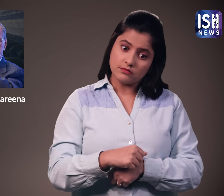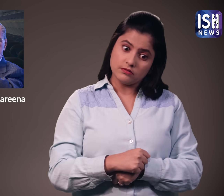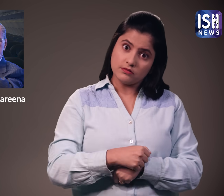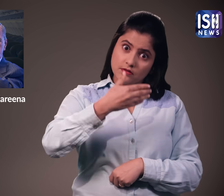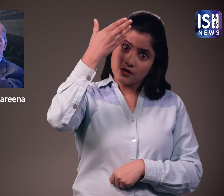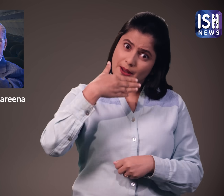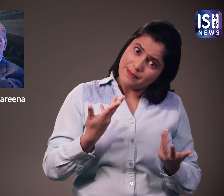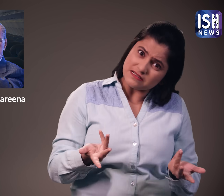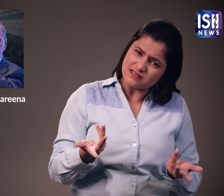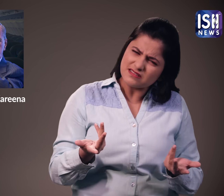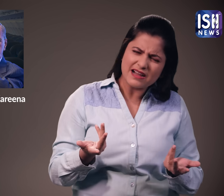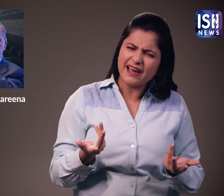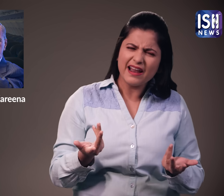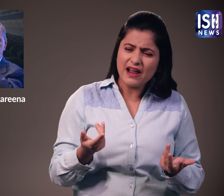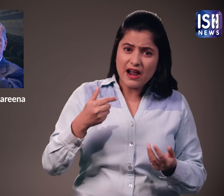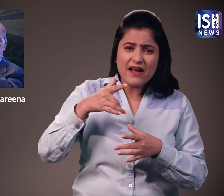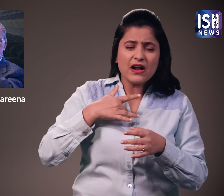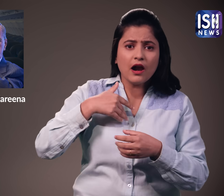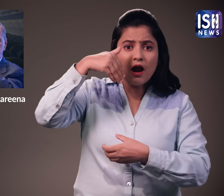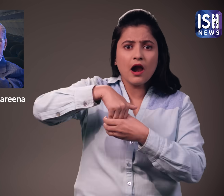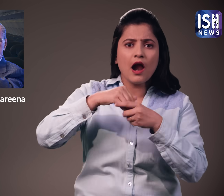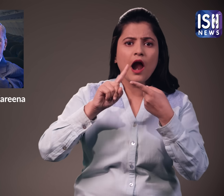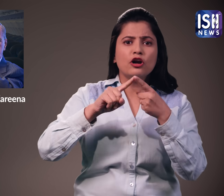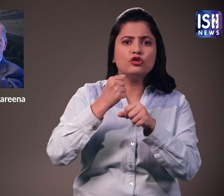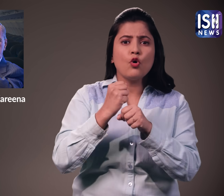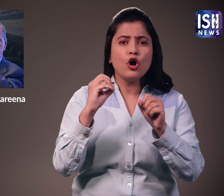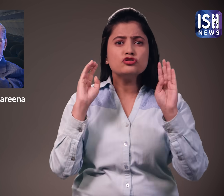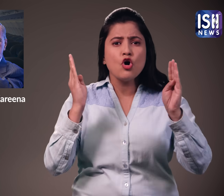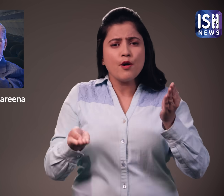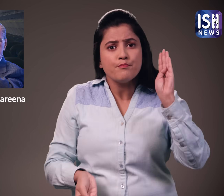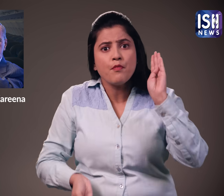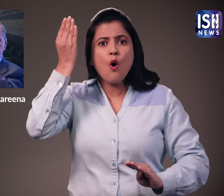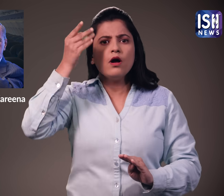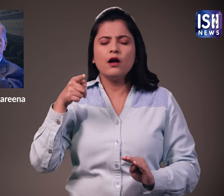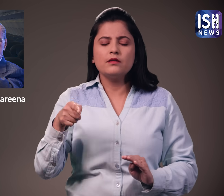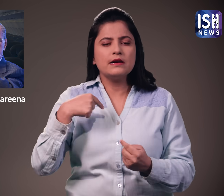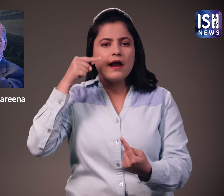भी संभव नहीं है इतना अहंकार अच्छा नहीं है और मैं इससे सहमत नहीं हूँ